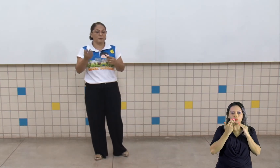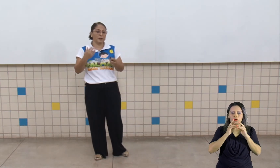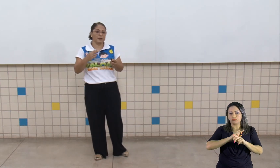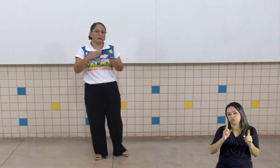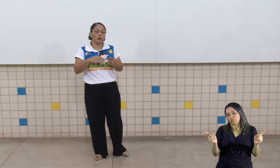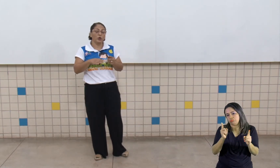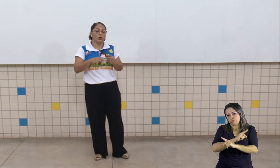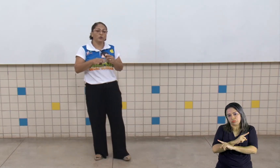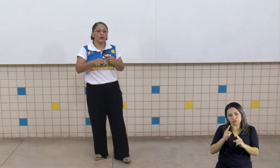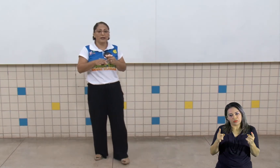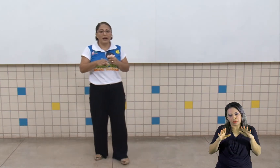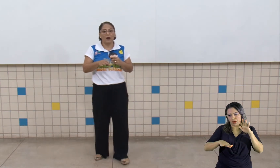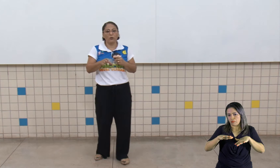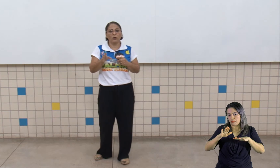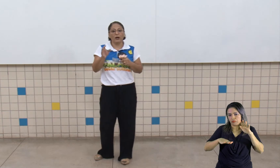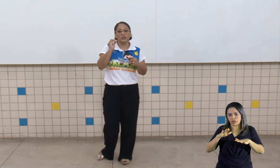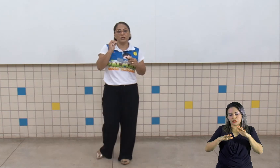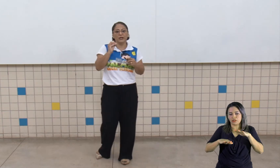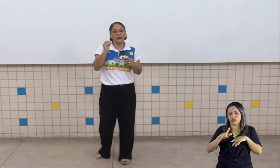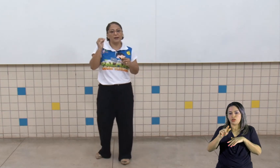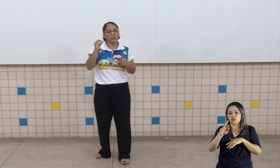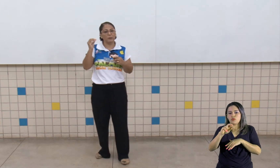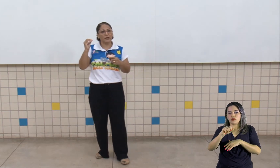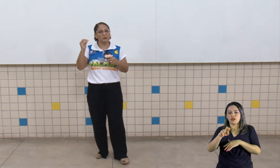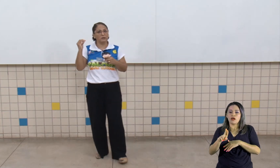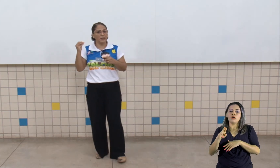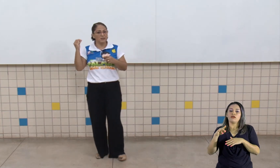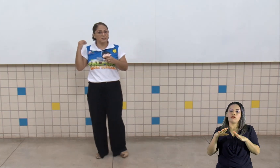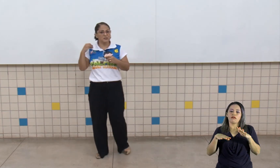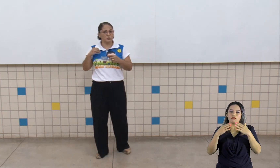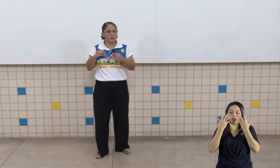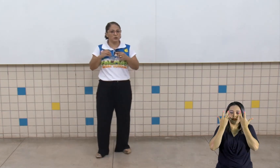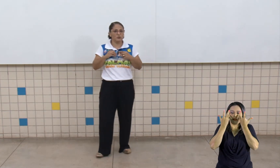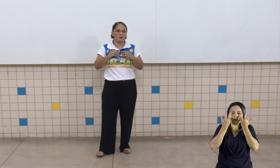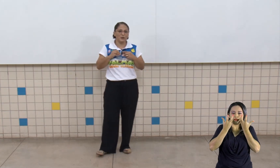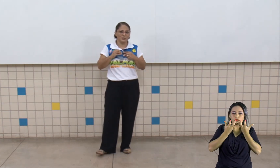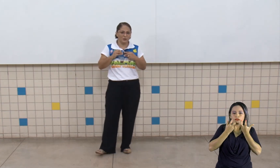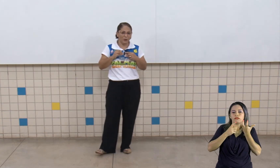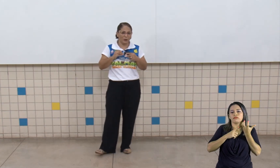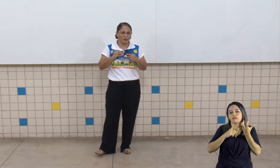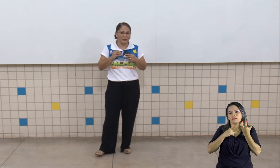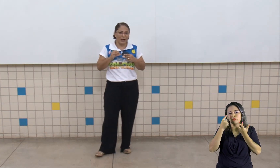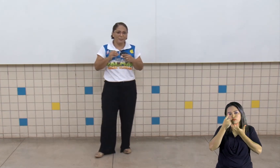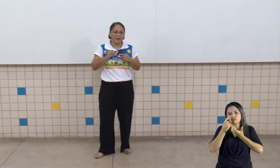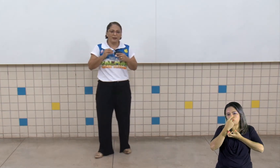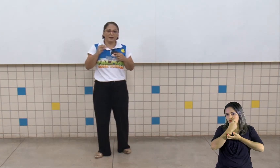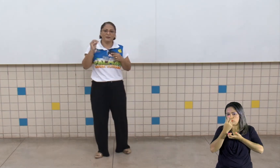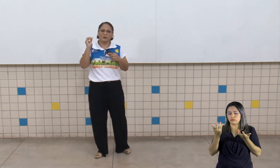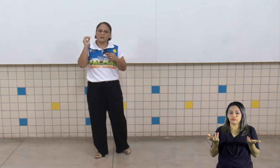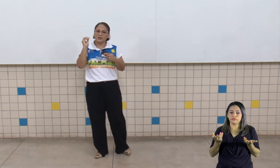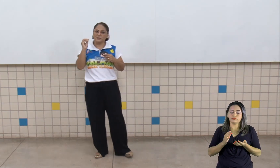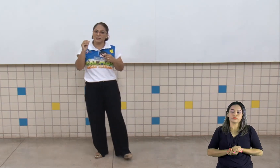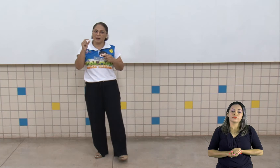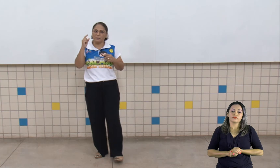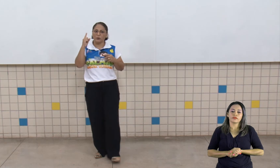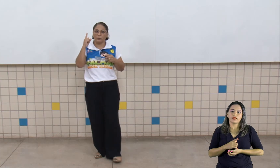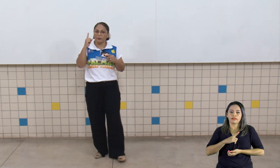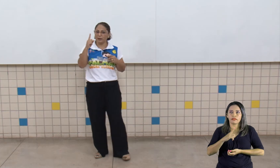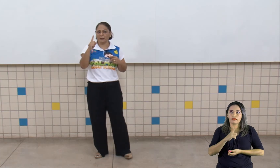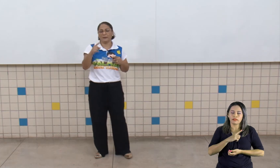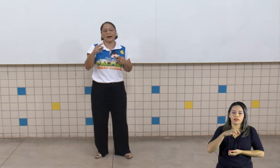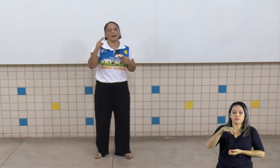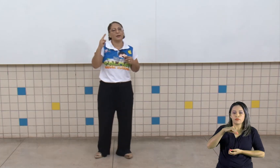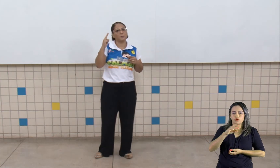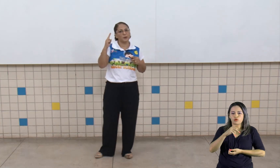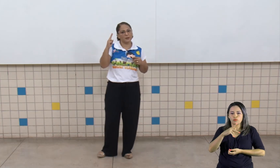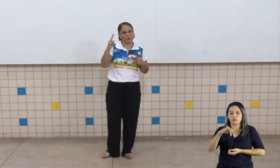vice-versa, dependendo do grau de relaxamento desses músculos do nosso olho, tá? Então nós temos lá a